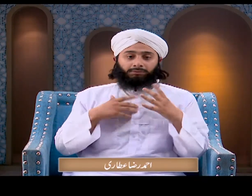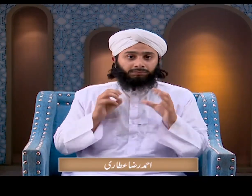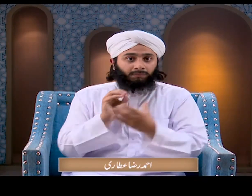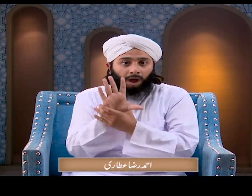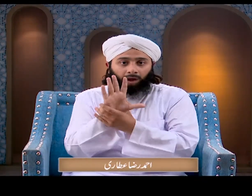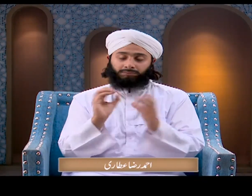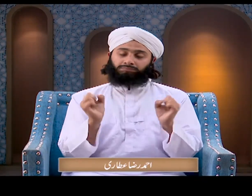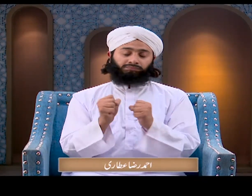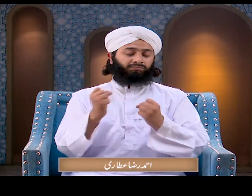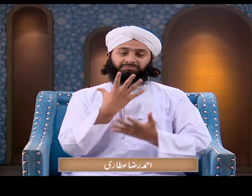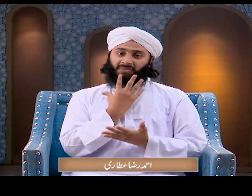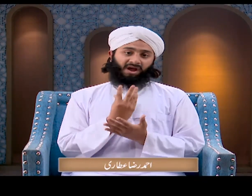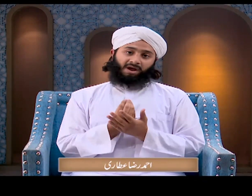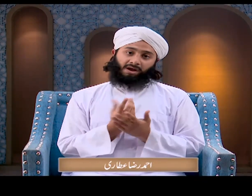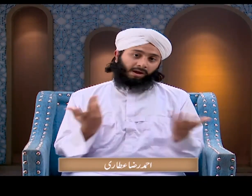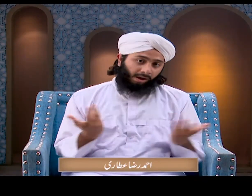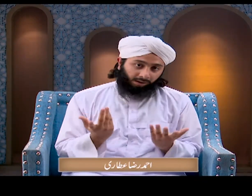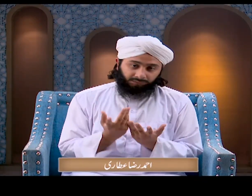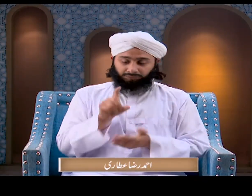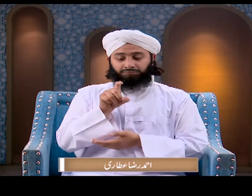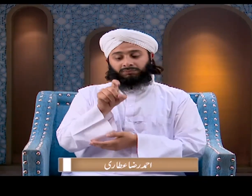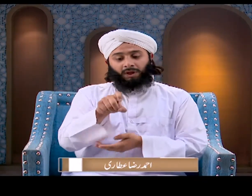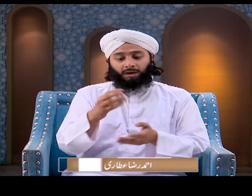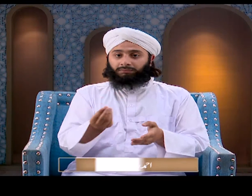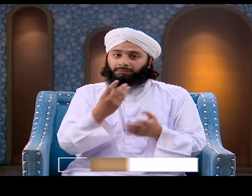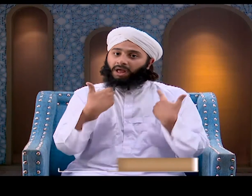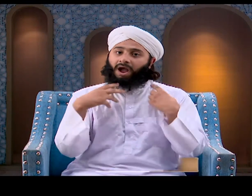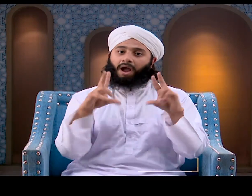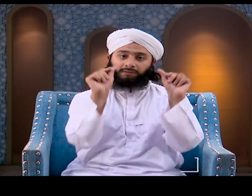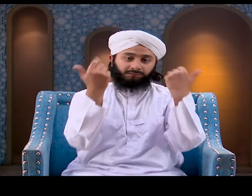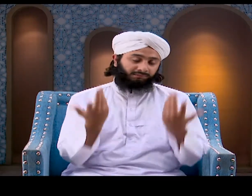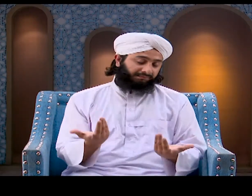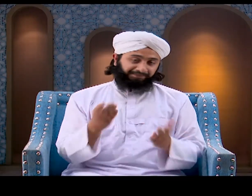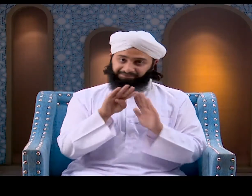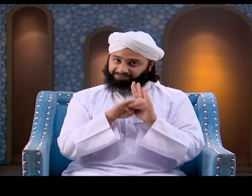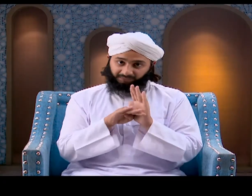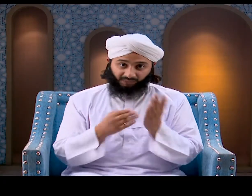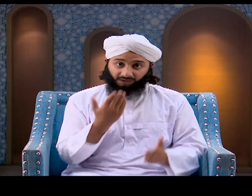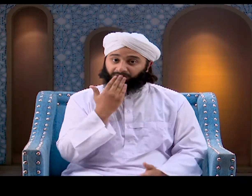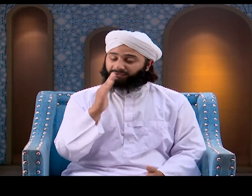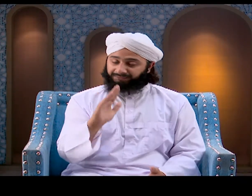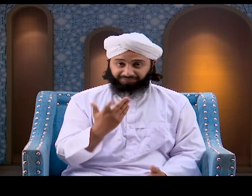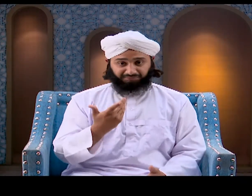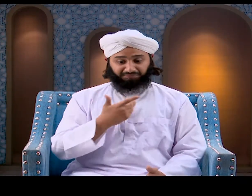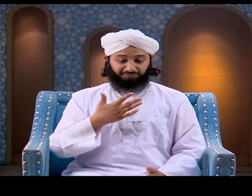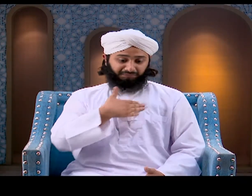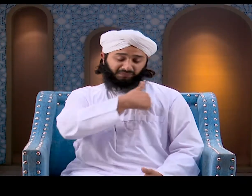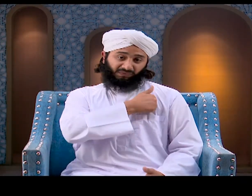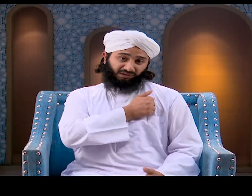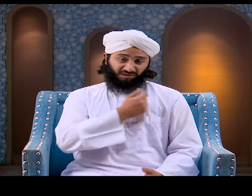اب پچھتائے کیا حوت جب چڑیاں چگ گئی کھیت. کم و بیش موت کے معاملے میں ہمارا بھی کچھ ایسا ہی حال ہے. موت سے